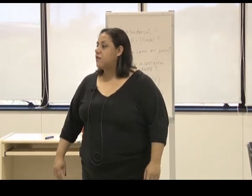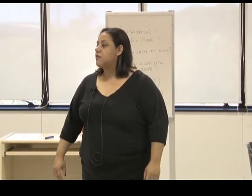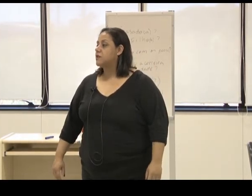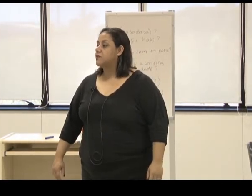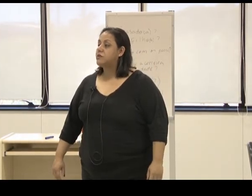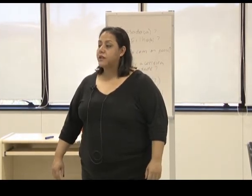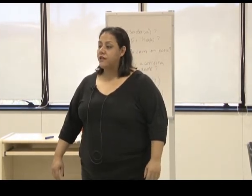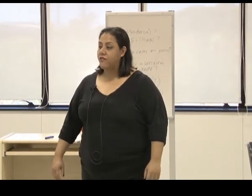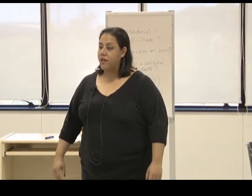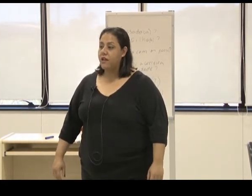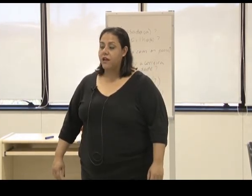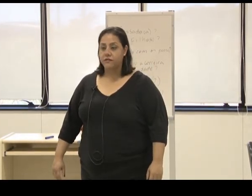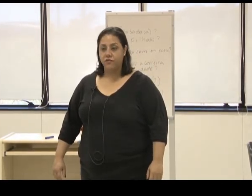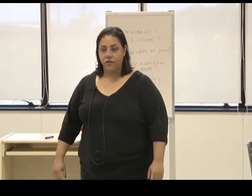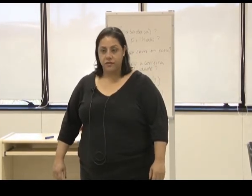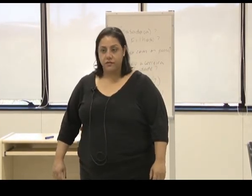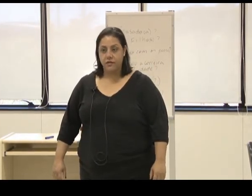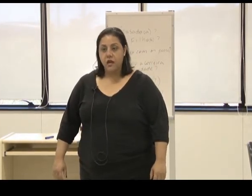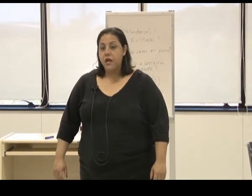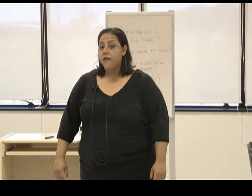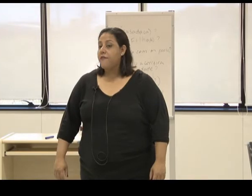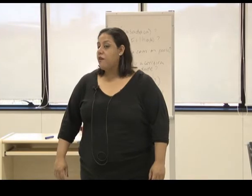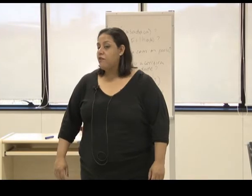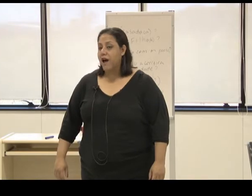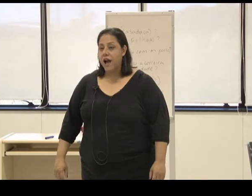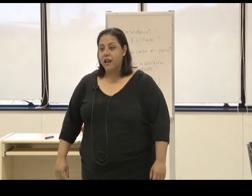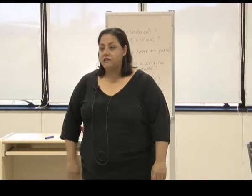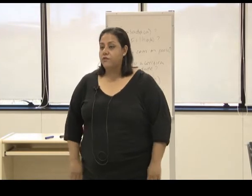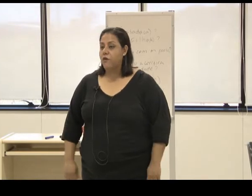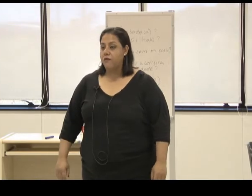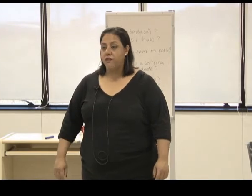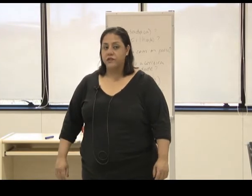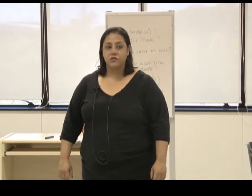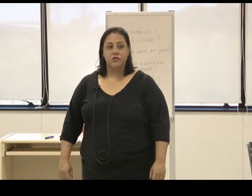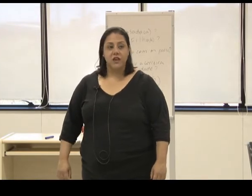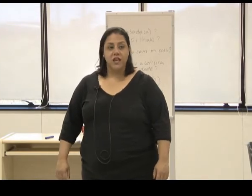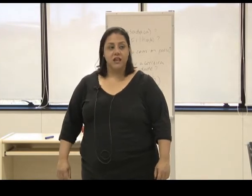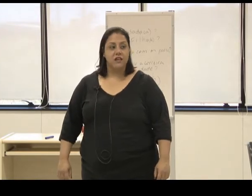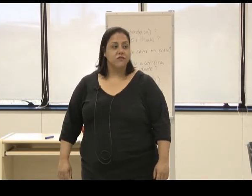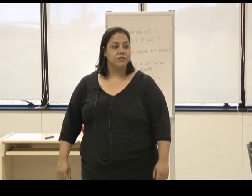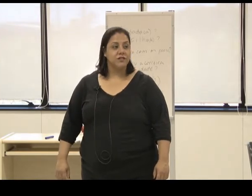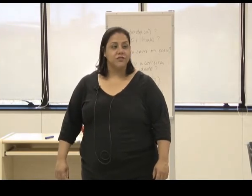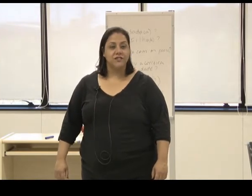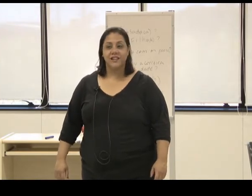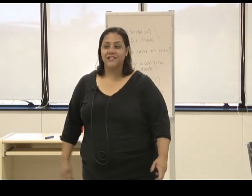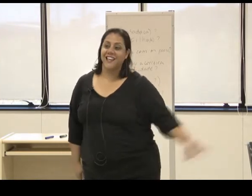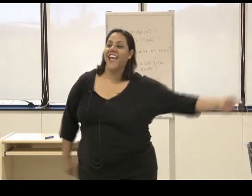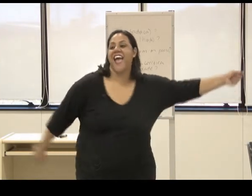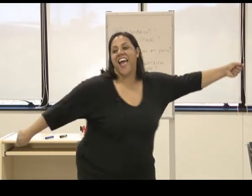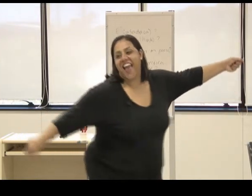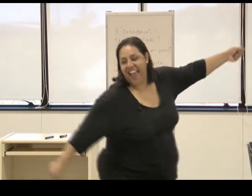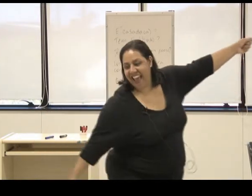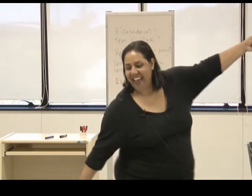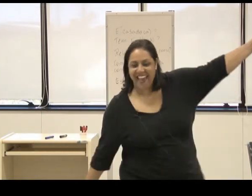vão descrever essa festa. Não vale, se for uma festa junina, vocês já fazerem assim.